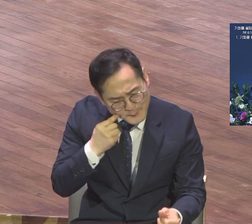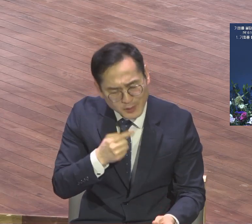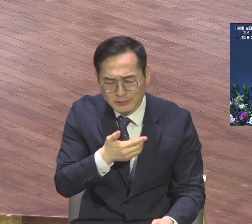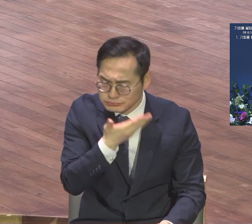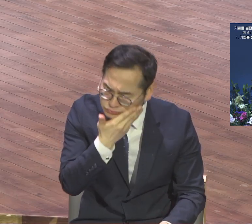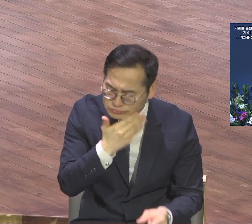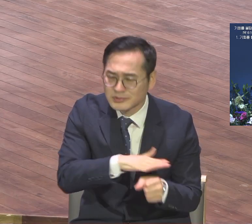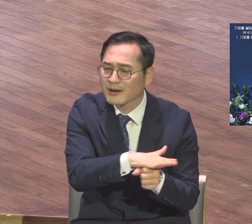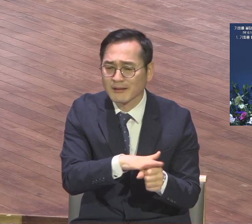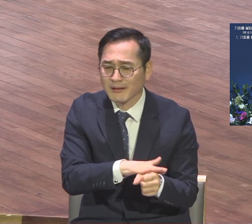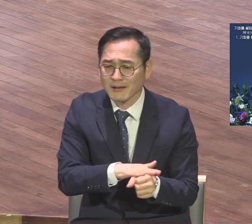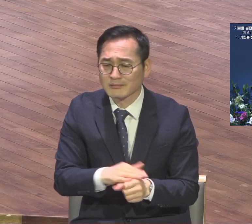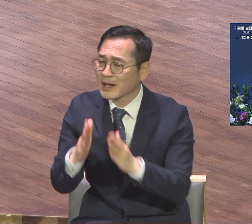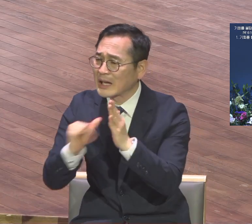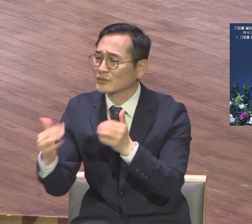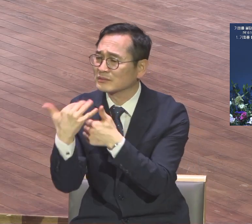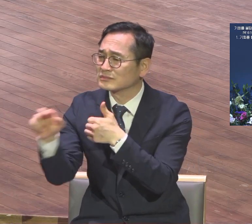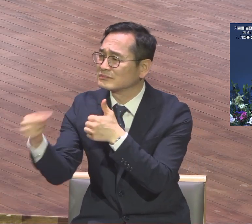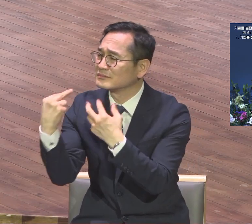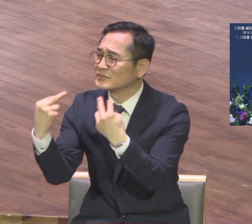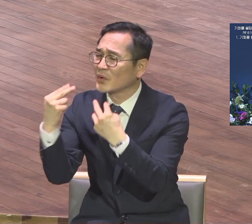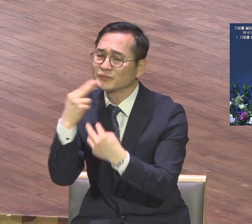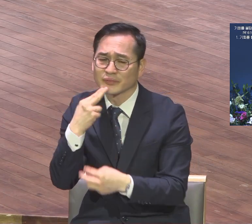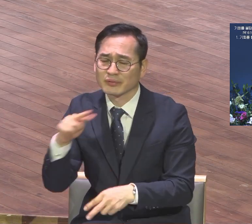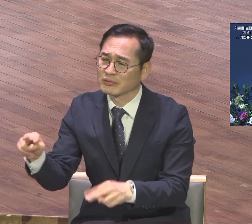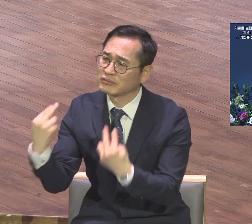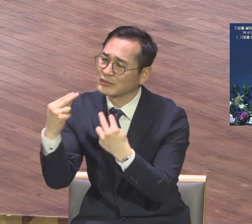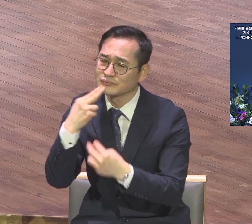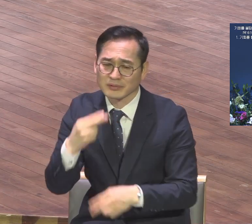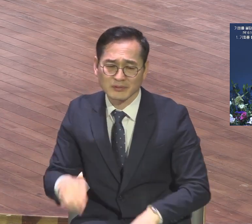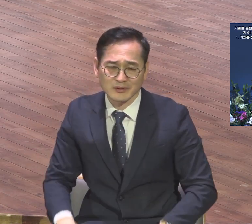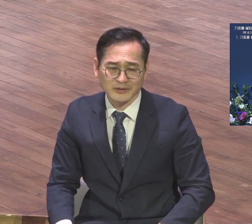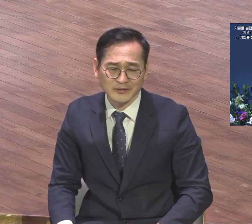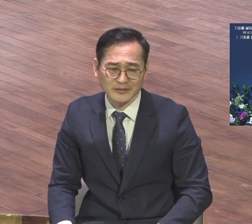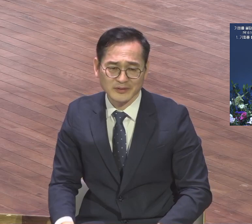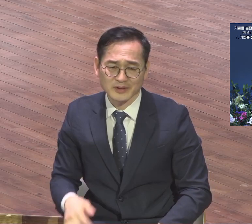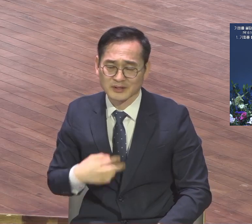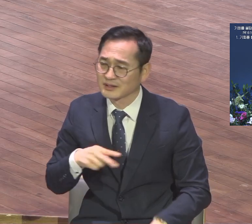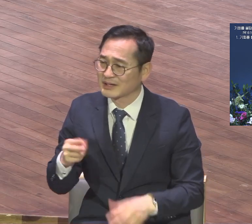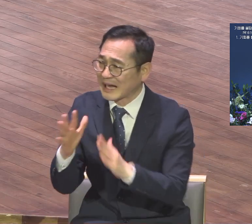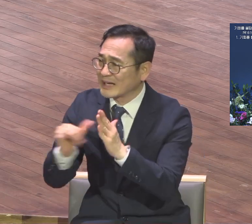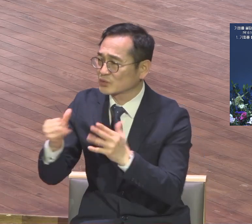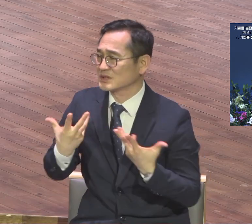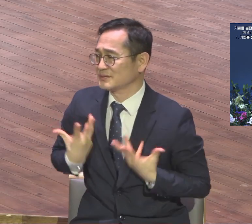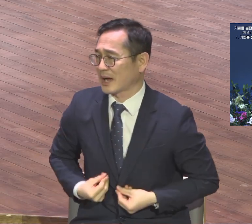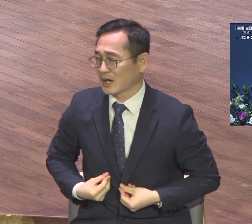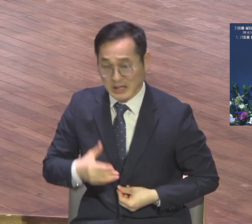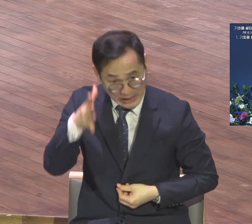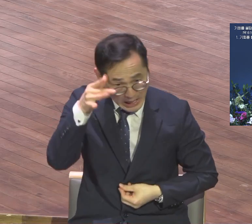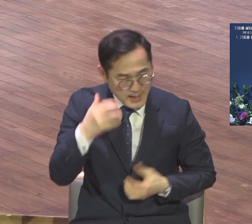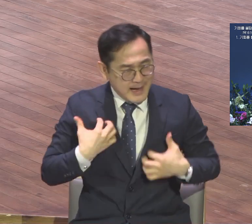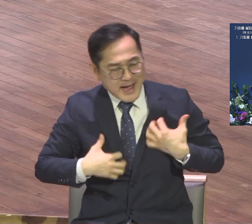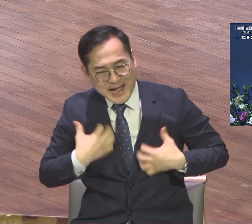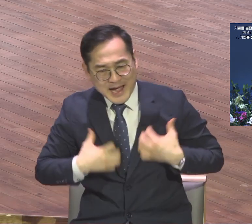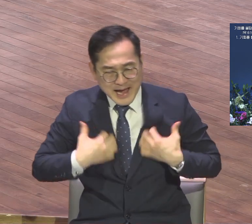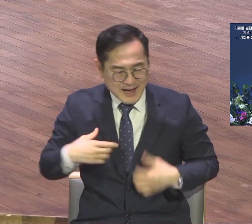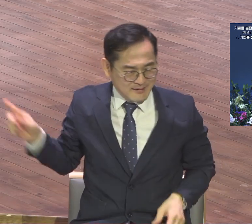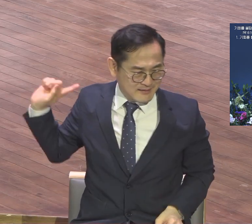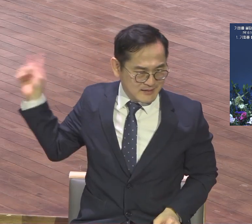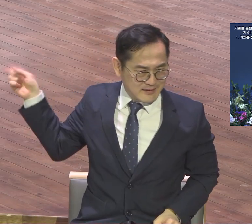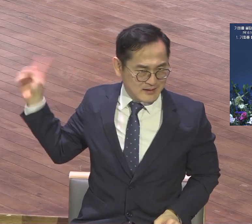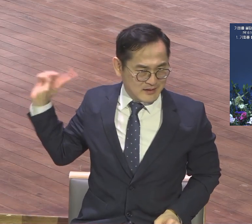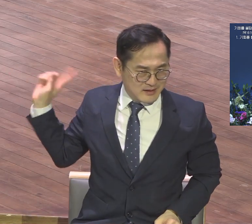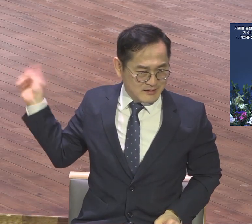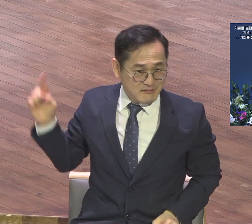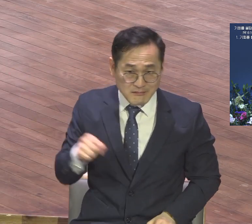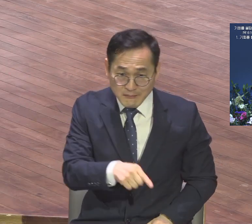진짜 어제 집 들어가니까 쳐다보도 안 하더라고. 근데 참 섭섭하더라고. 아이고 왔냐 하든지 왔냐